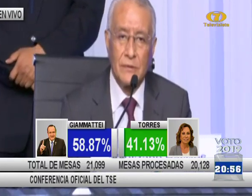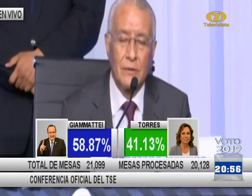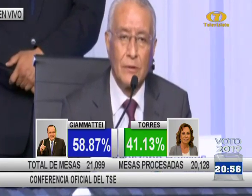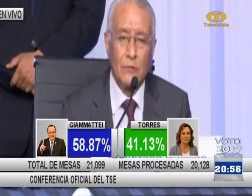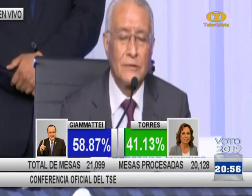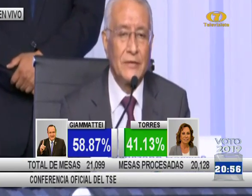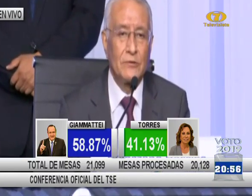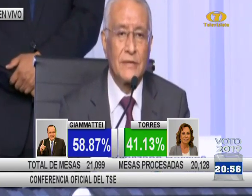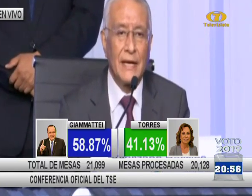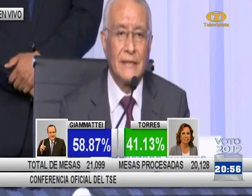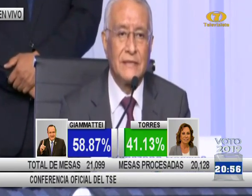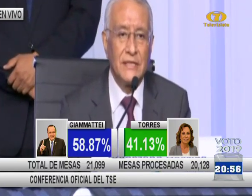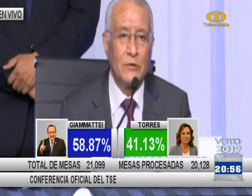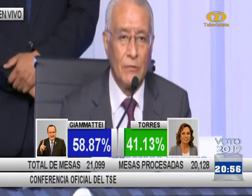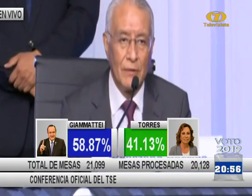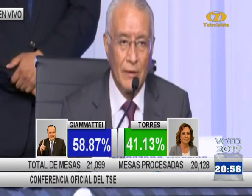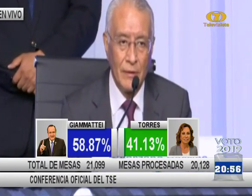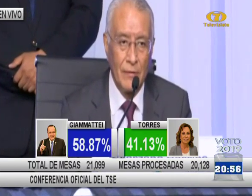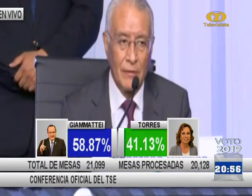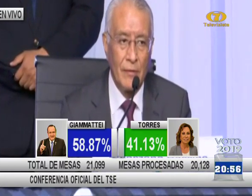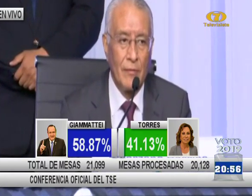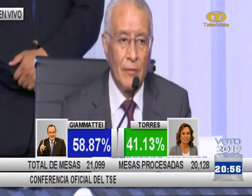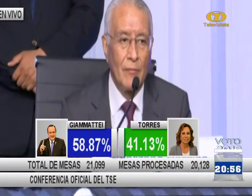reiteramos los datos que han sido